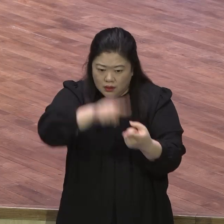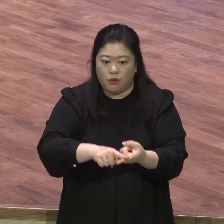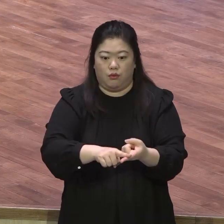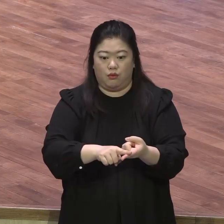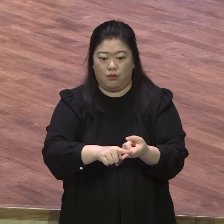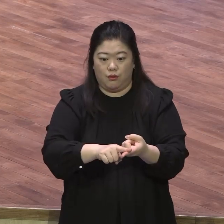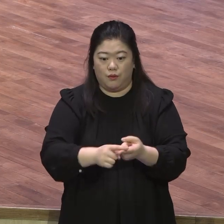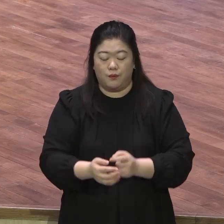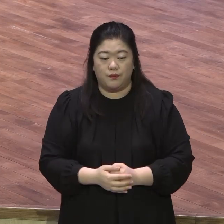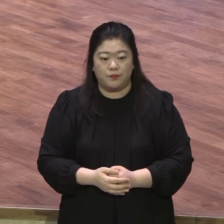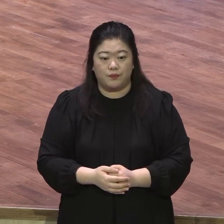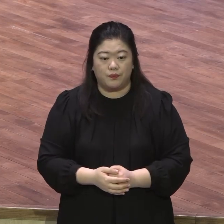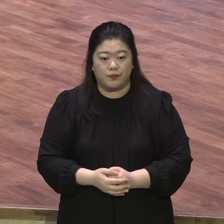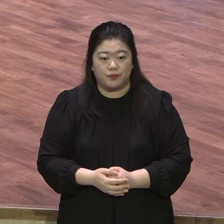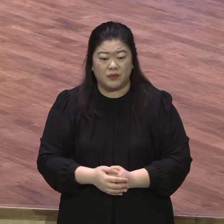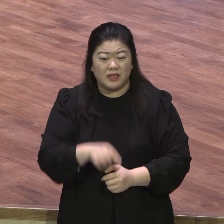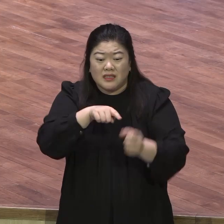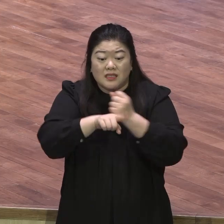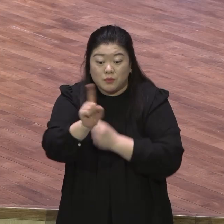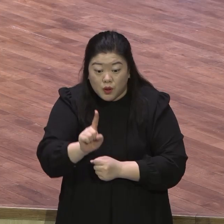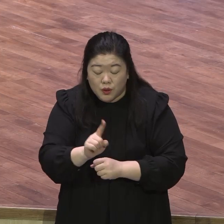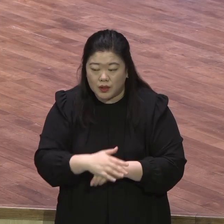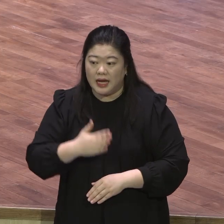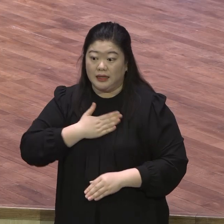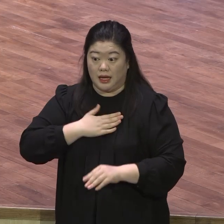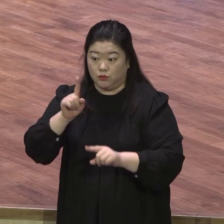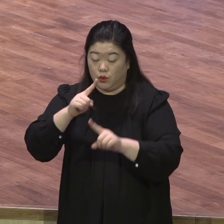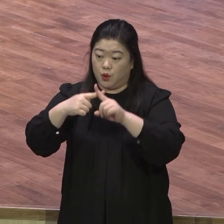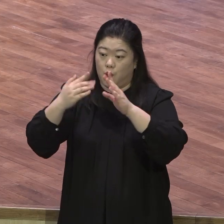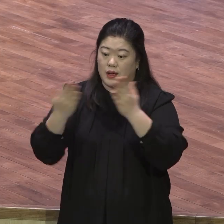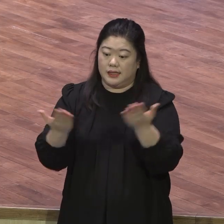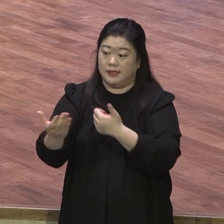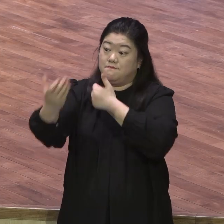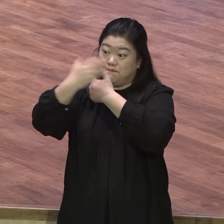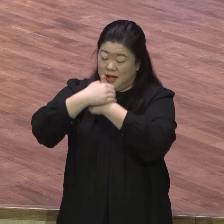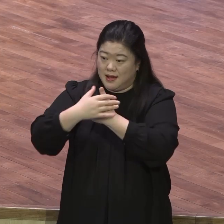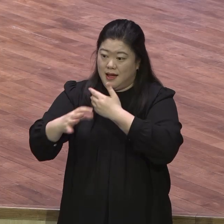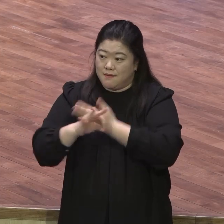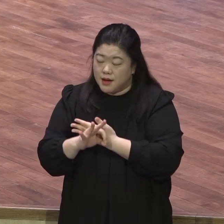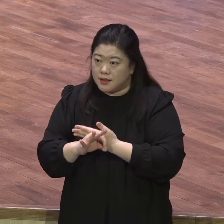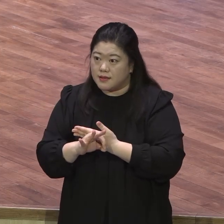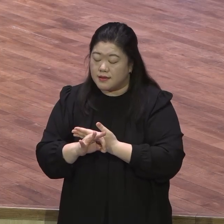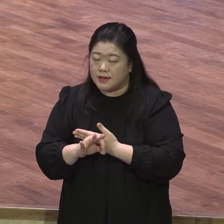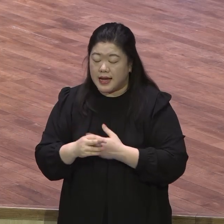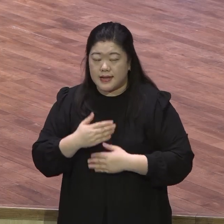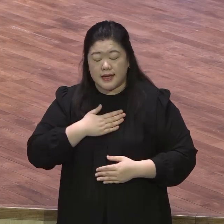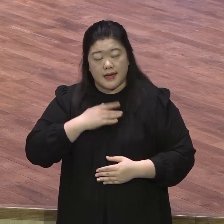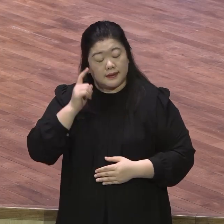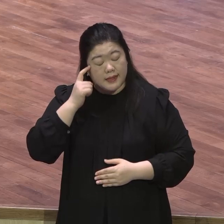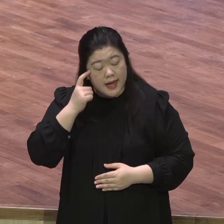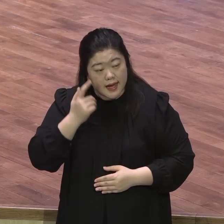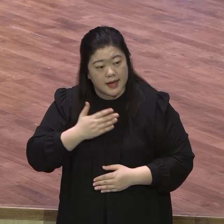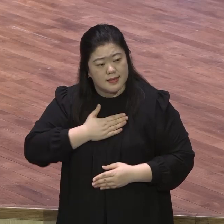일을 할 때 내 생각 내게 내게 내게 하지 마라는 얘기에요 내 생각 내게 경험 가가지고